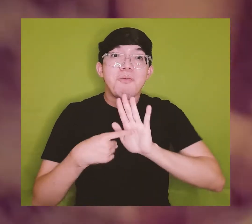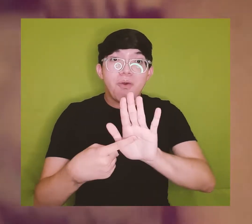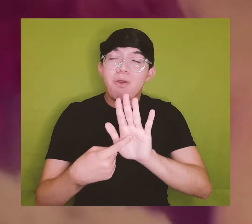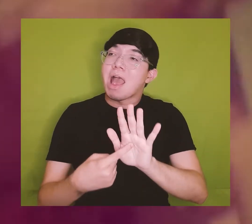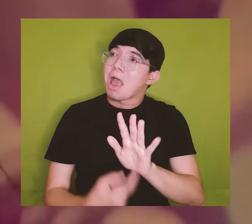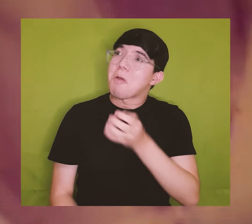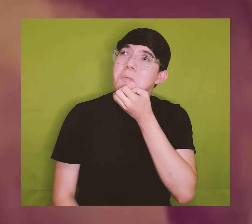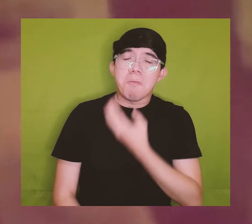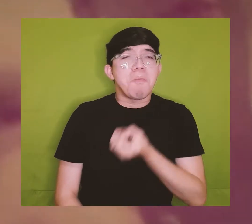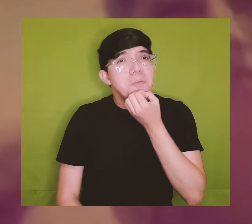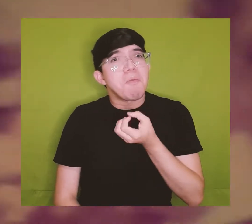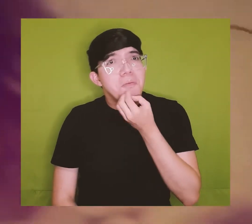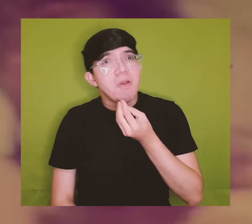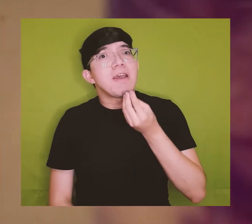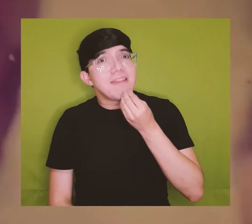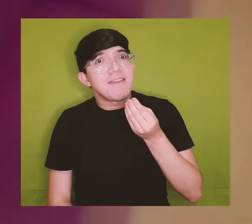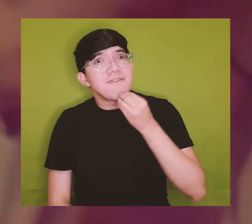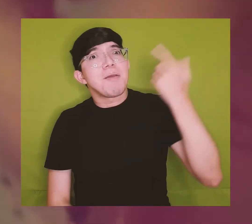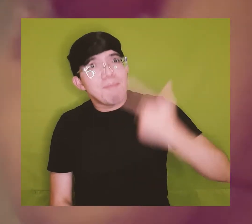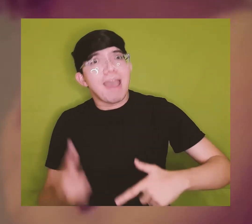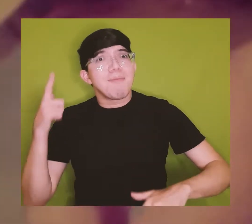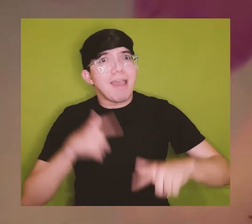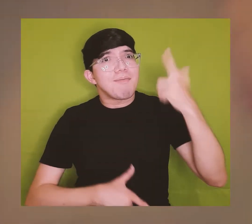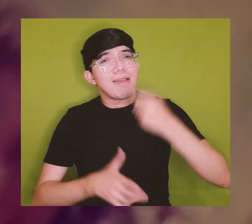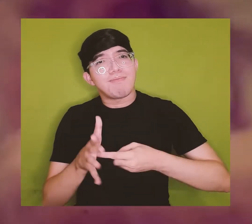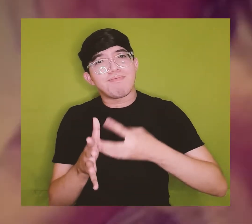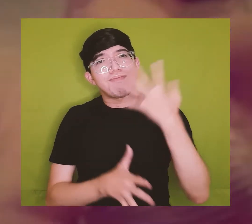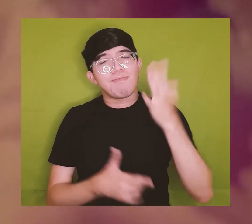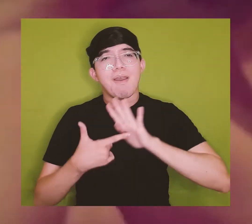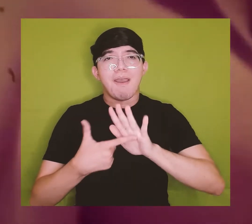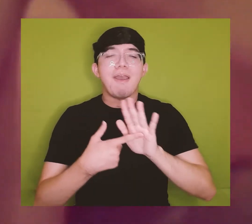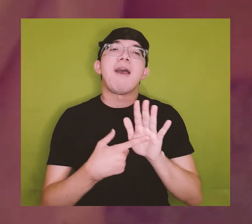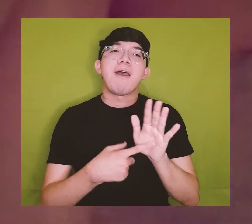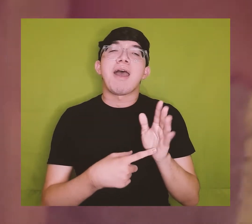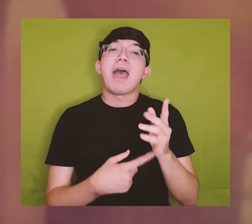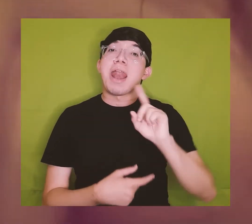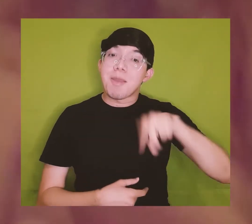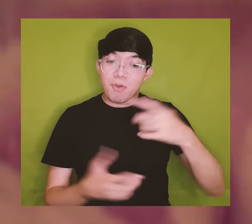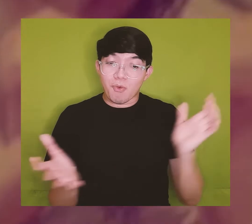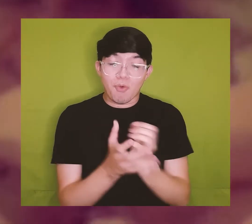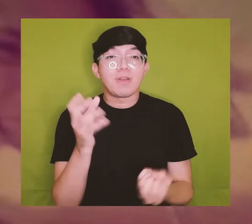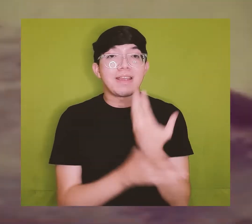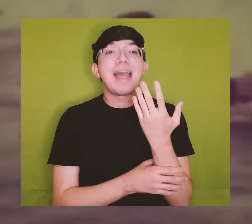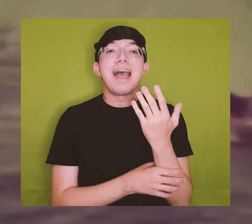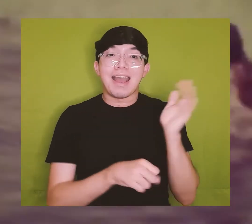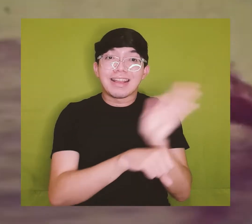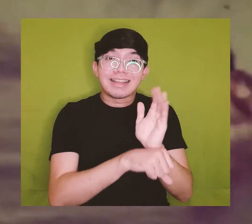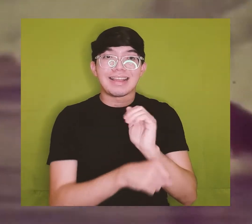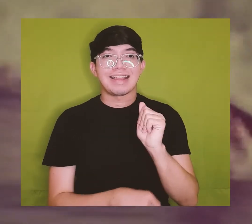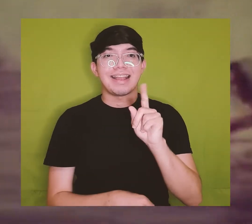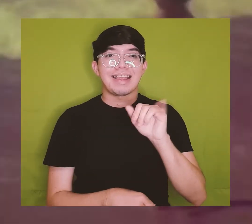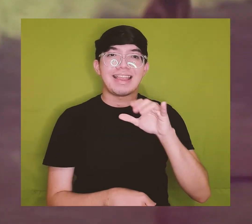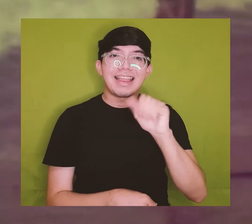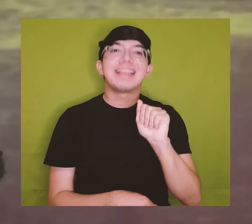que massa, a gente podia fazer mais vezes. E daí surgiu o Cine na Aldeia, né? Inicialmente na minha rua, e em 2017 a gente passou a